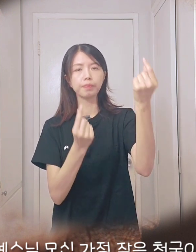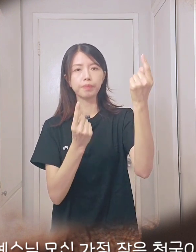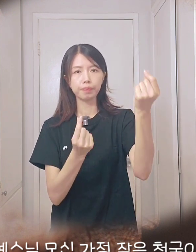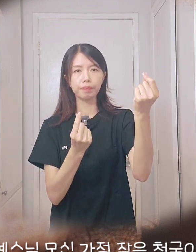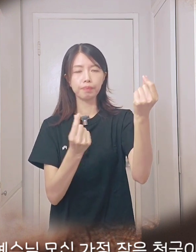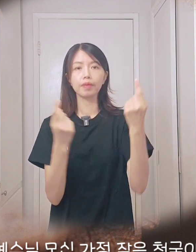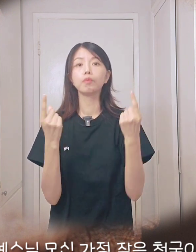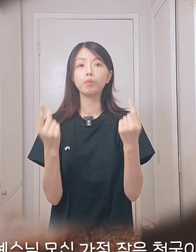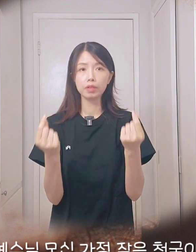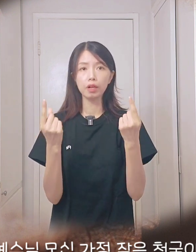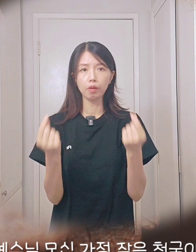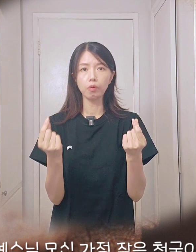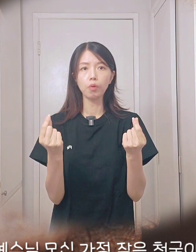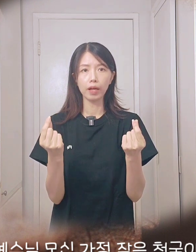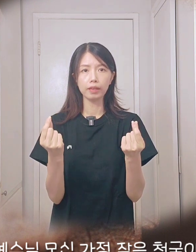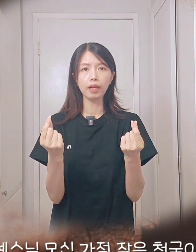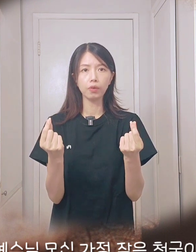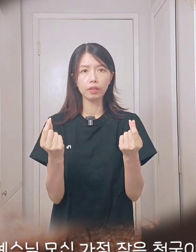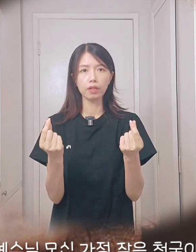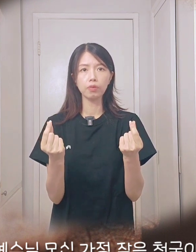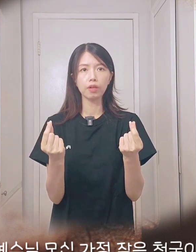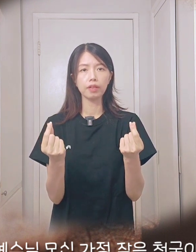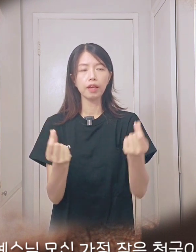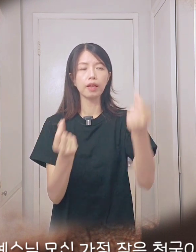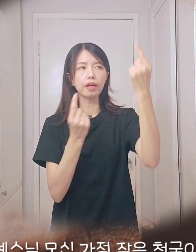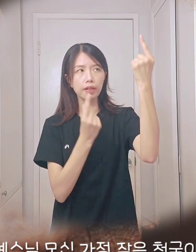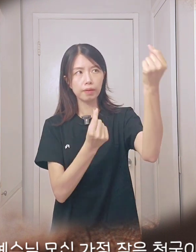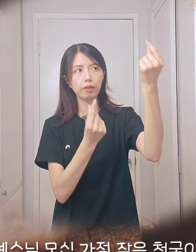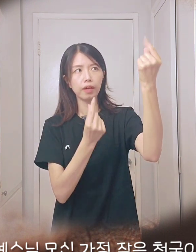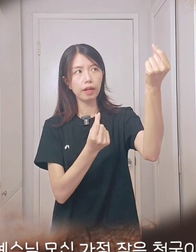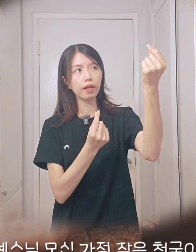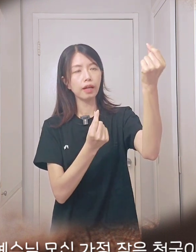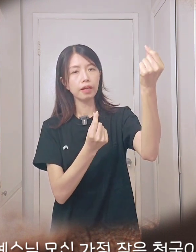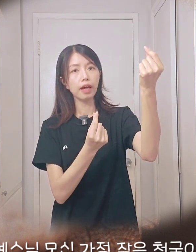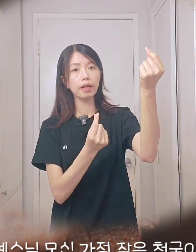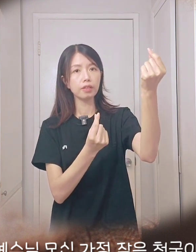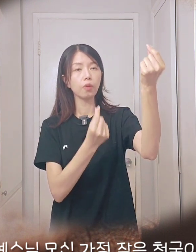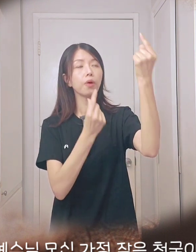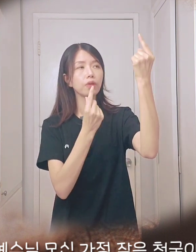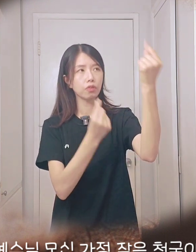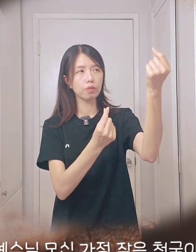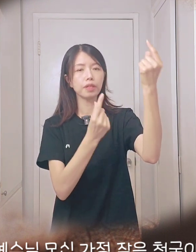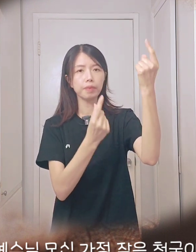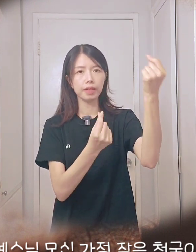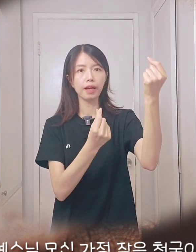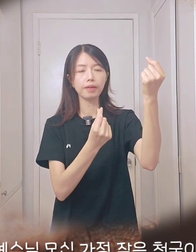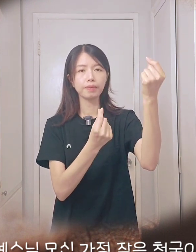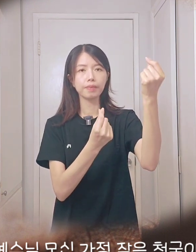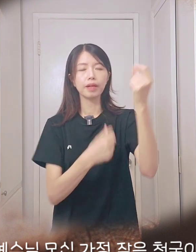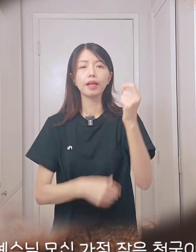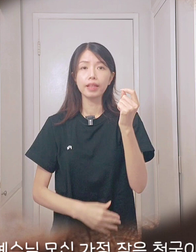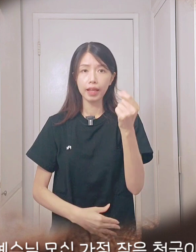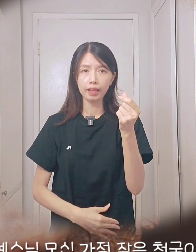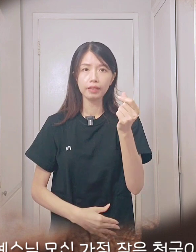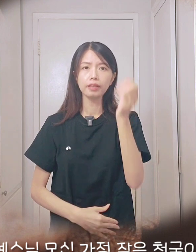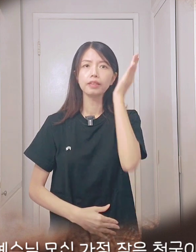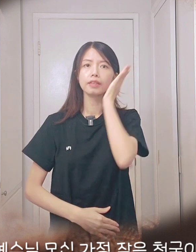돼요. 뭐뭐처럼 뭐뭐 같다라고 하는 뜻의 수어인데 이렇게 하늘을 향해서 표현해 주시면 됩니다.